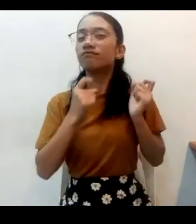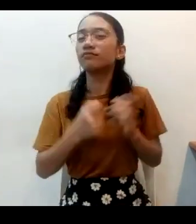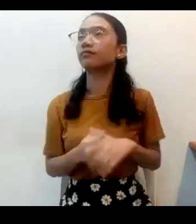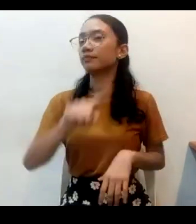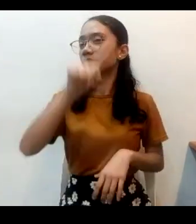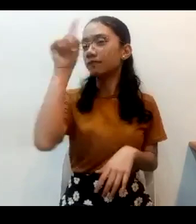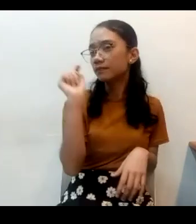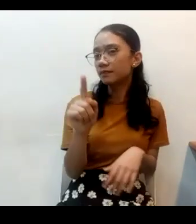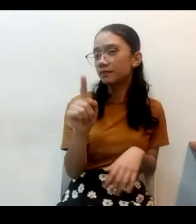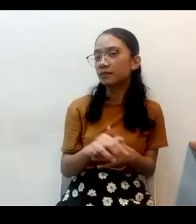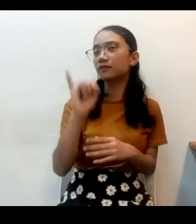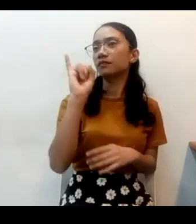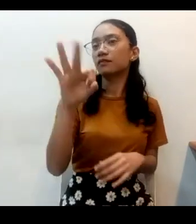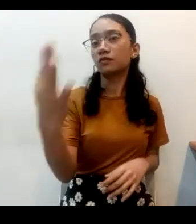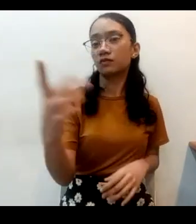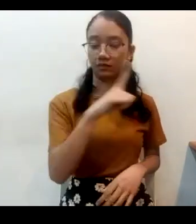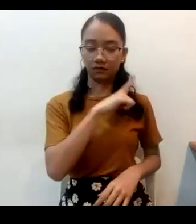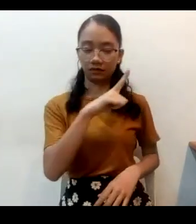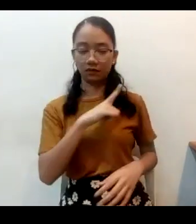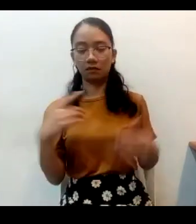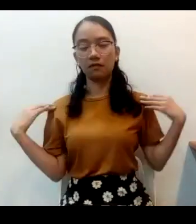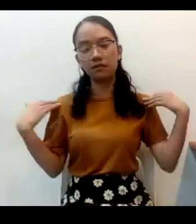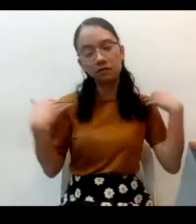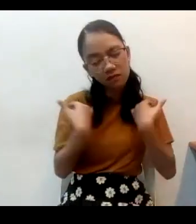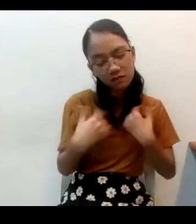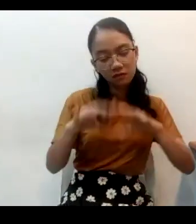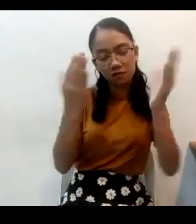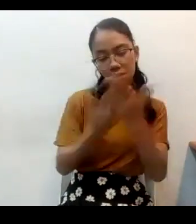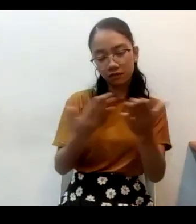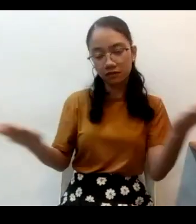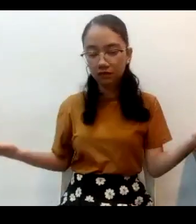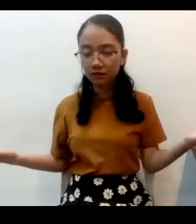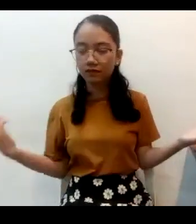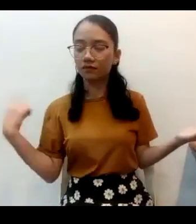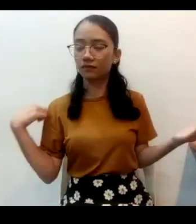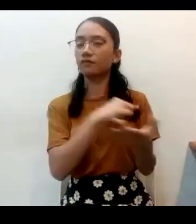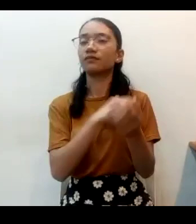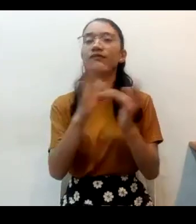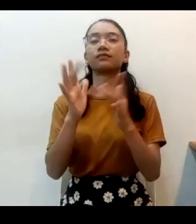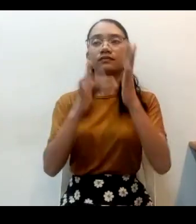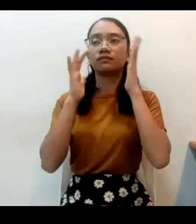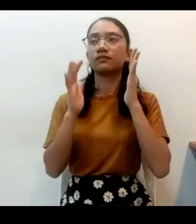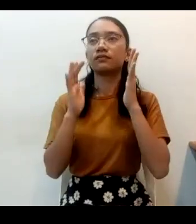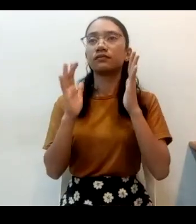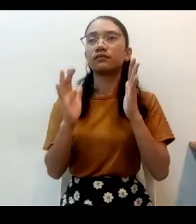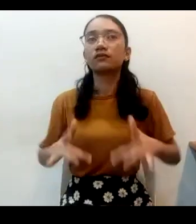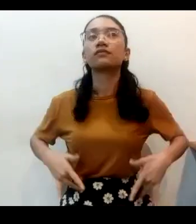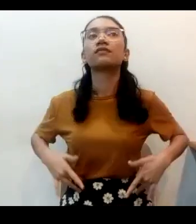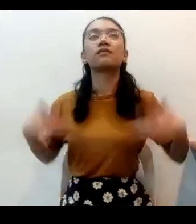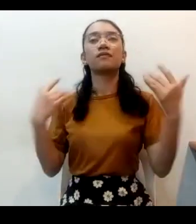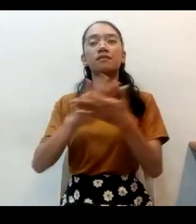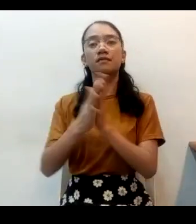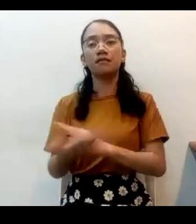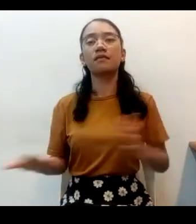the laziness or worldly things, our spiritual eyes are getting dim. Kaya nga po, kahit na tayo po'y naligtas na at nabuksan na yung